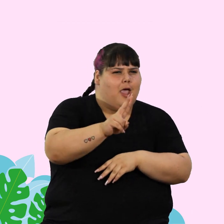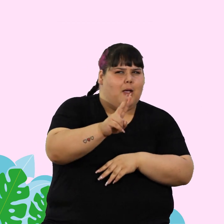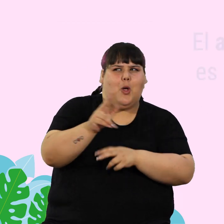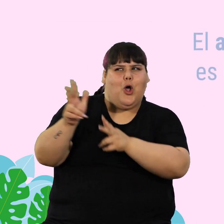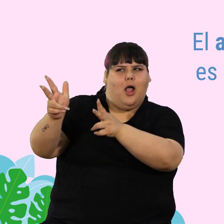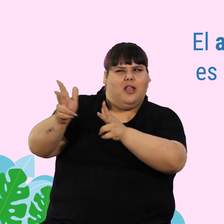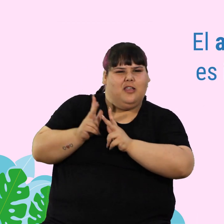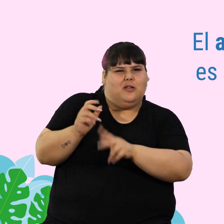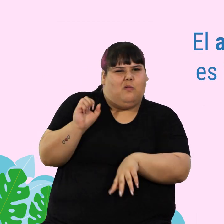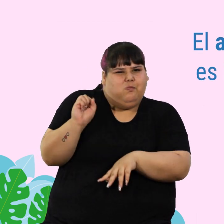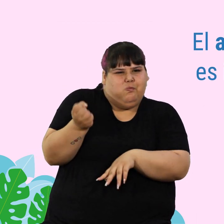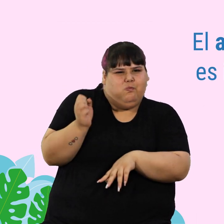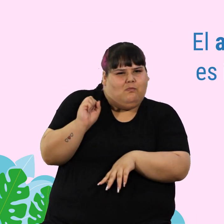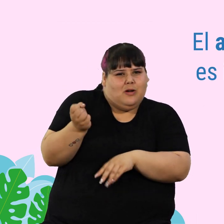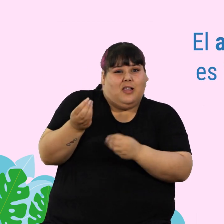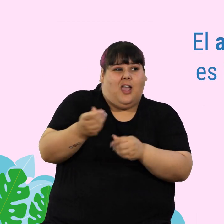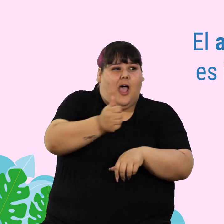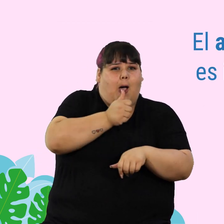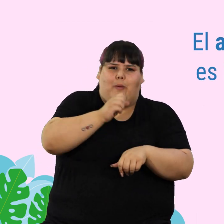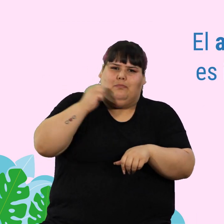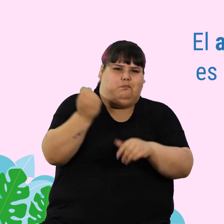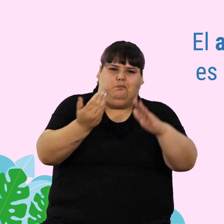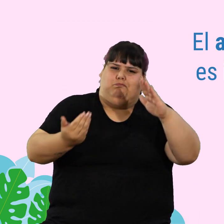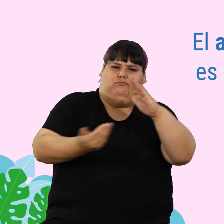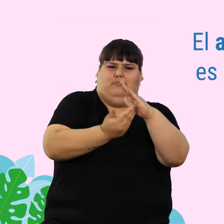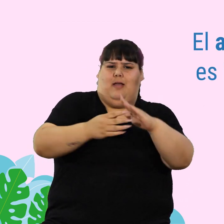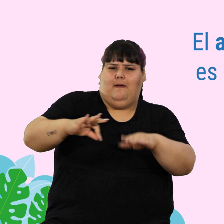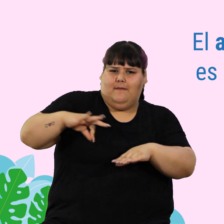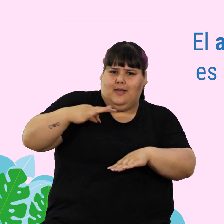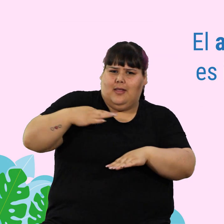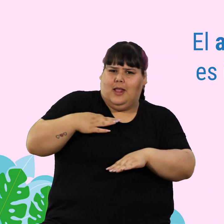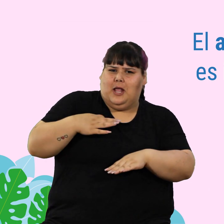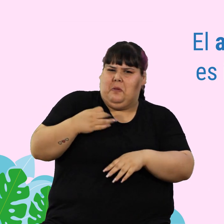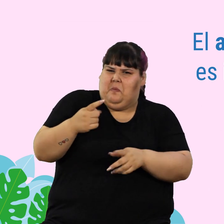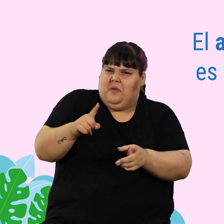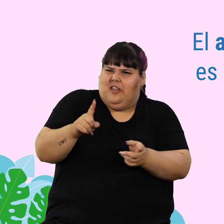dicho que el agua es imprescindible para la vida, pero ¿por qué lo es?